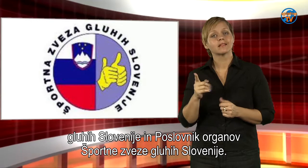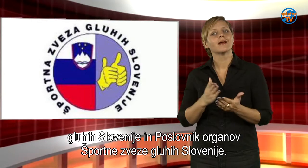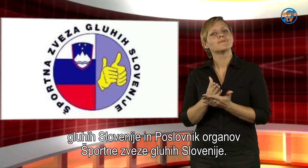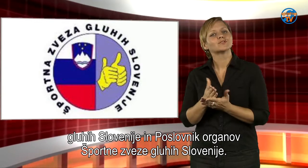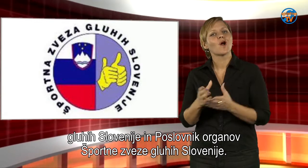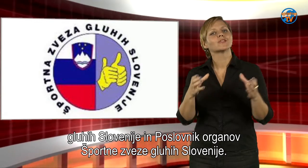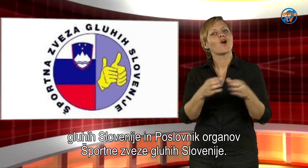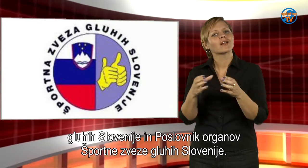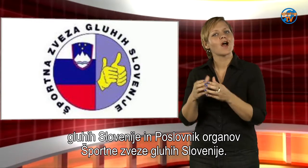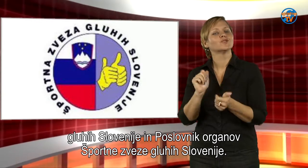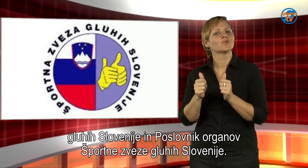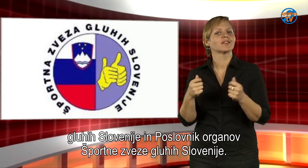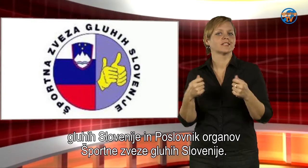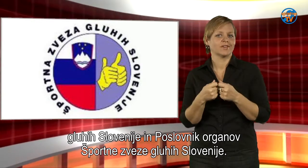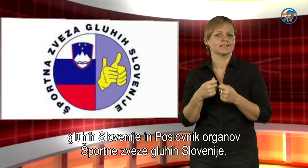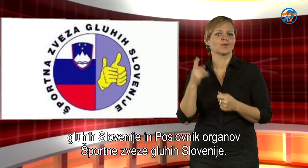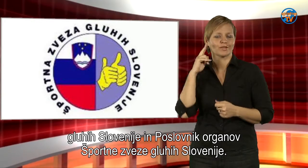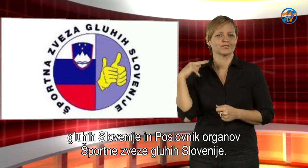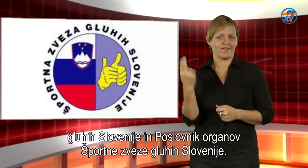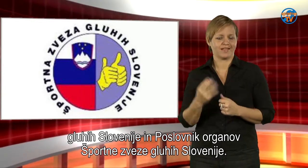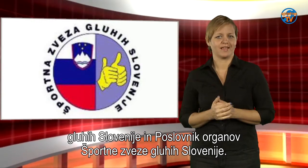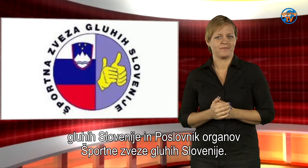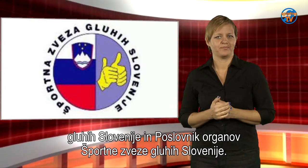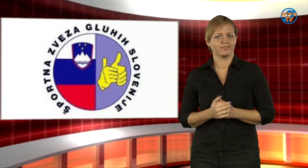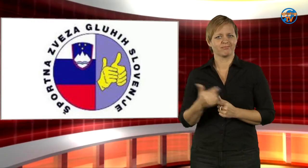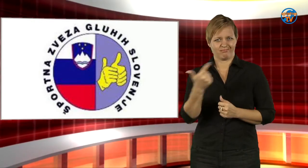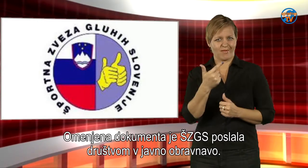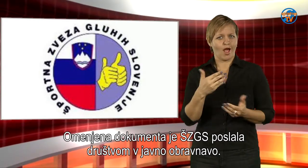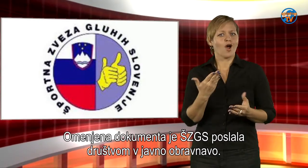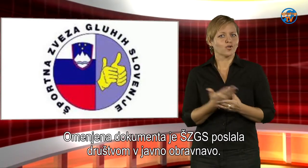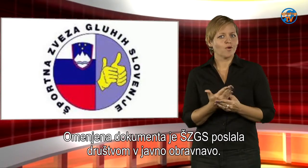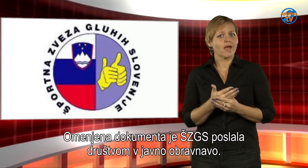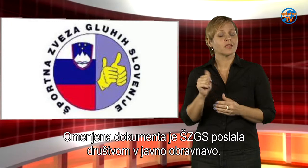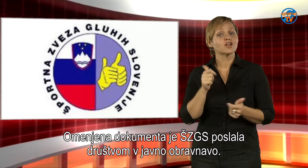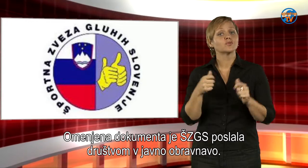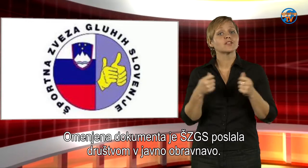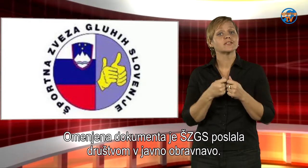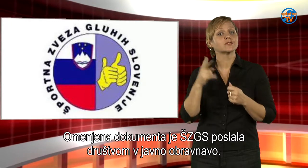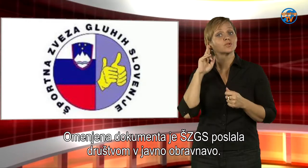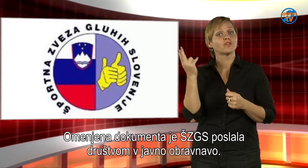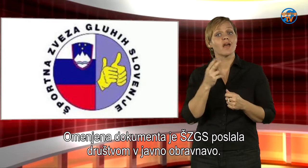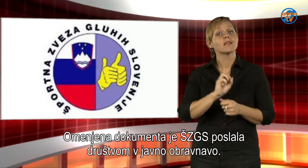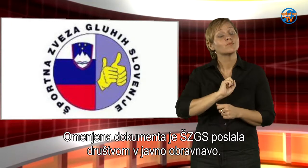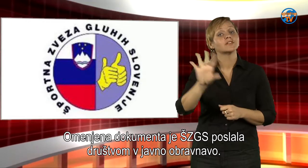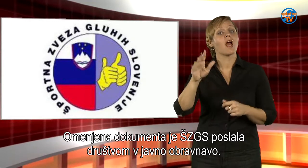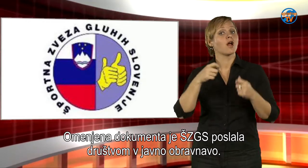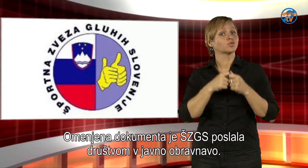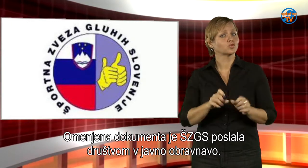in poslovnik organov Športne zveze gluhih Slovenije. Omenjena dokumenta je ŠZGS poslala društvom v